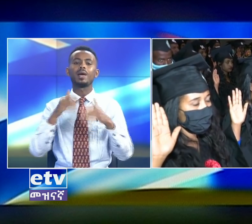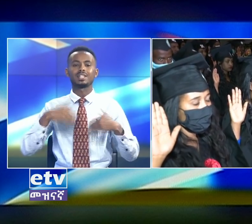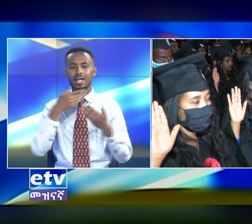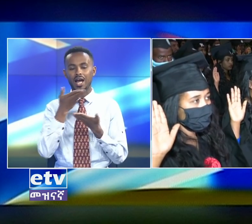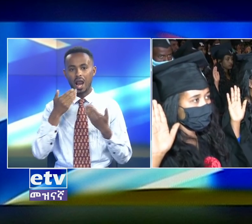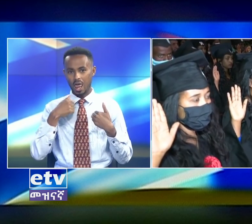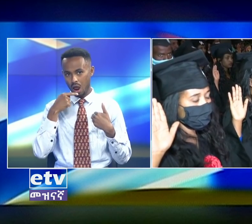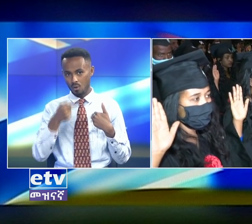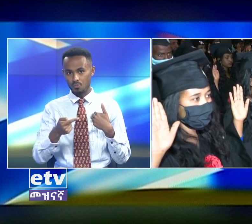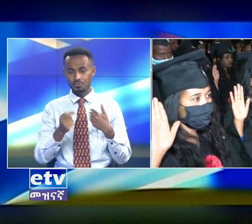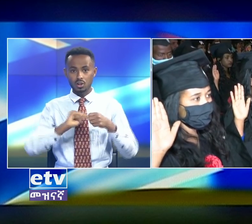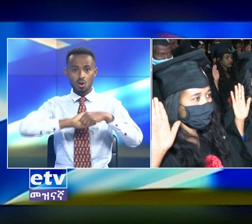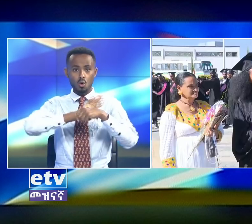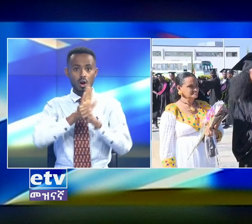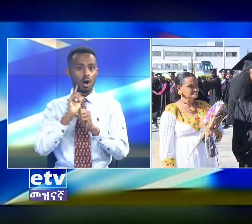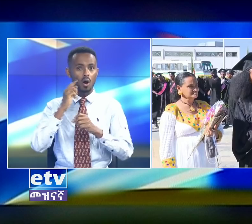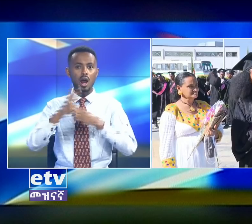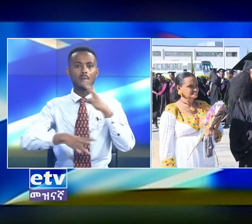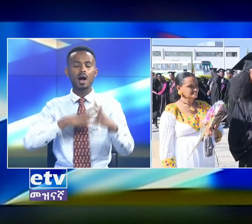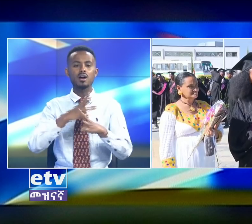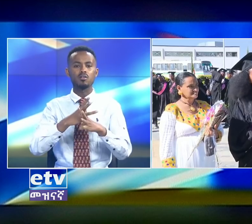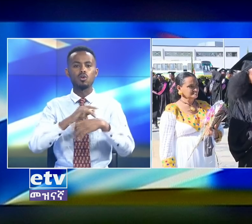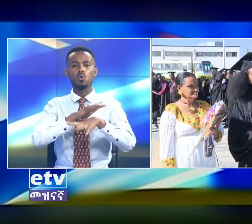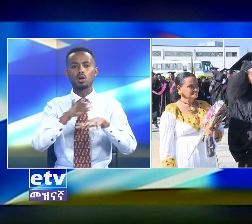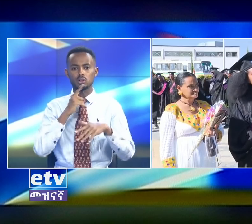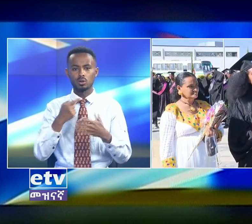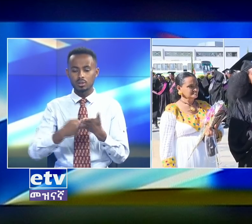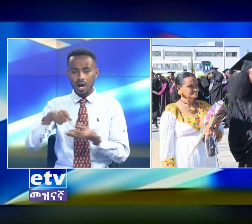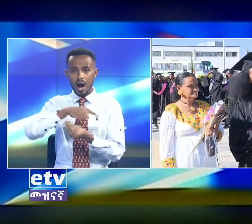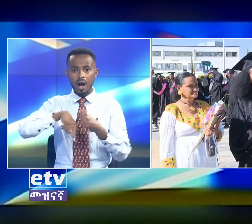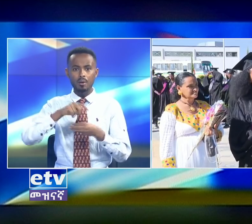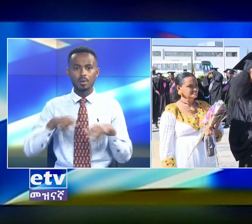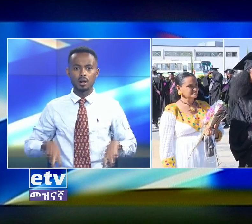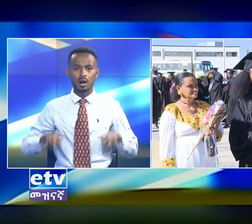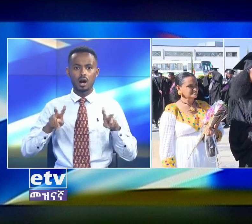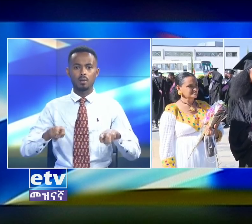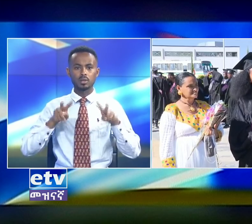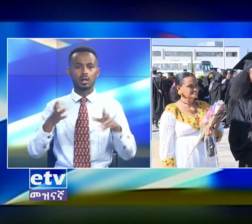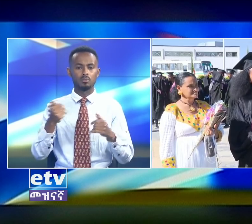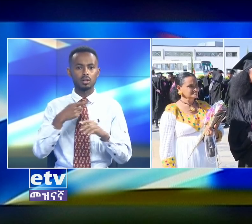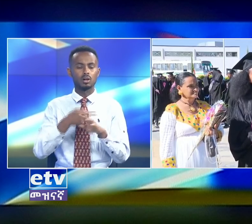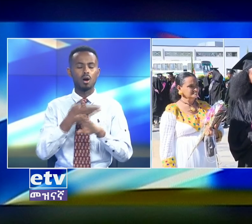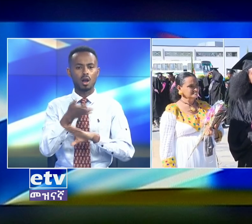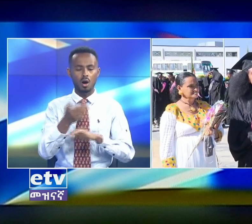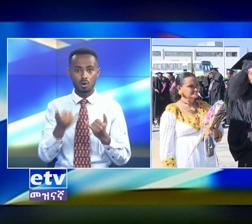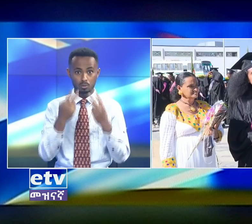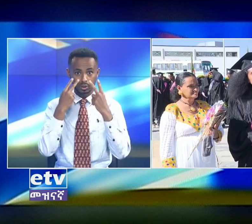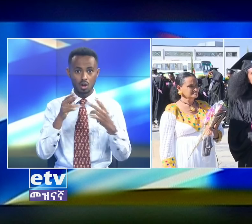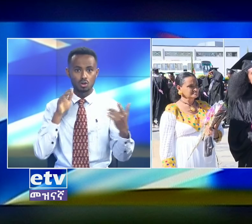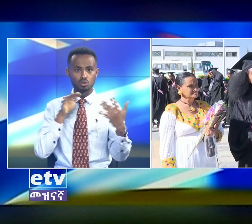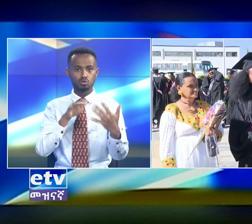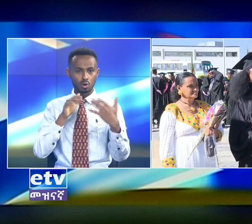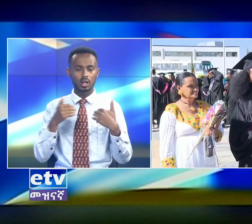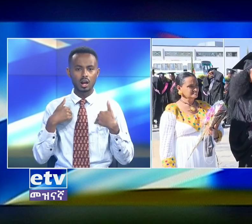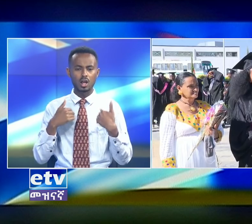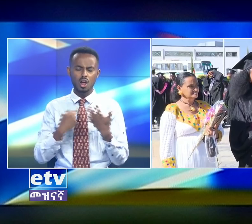አለ ይላሉ። ኮሮና እንኳን ዓለም አቀፍ ነበር። በዚህ አካባቢ ግን አንበጣ ነበር። ከዛ በኋላ አሁን ደግሞ የምታዩ ጦርነት አለ።